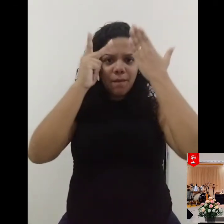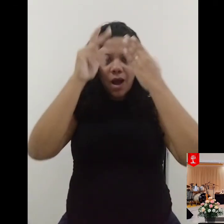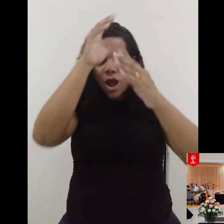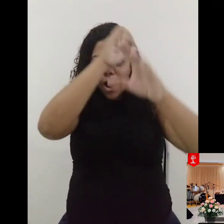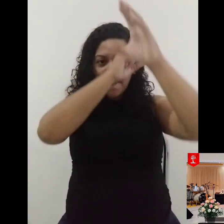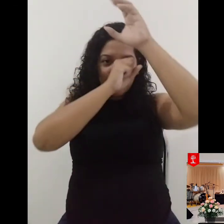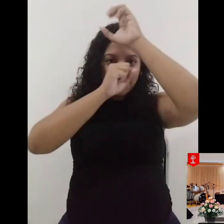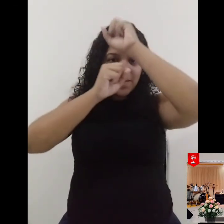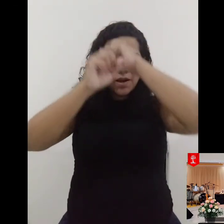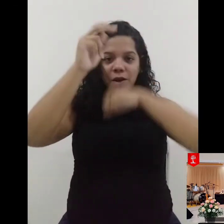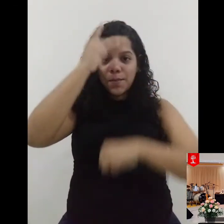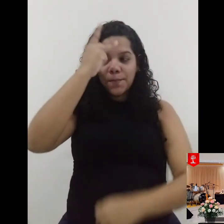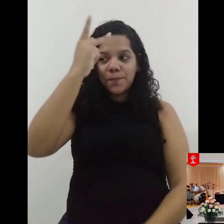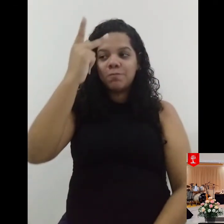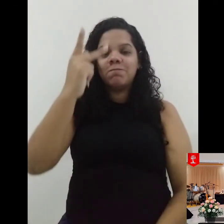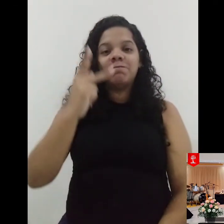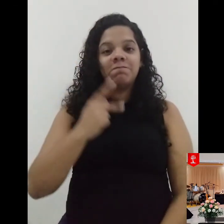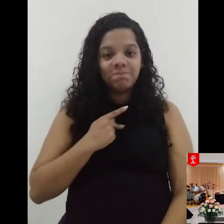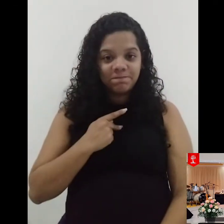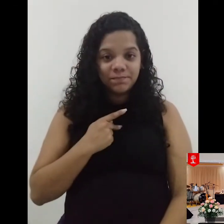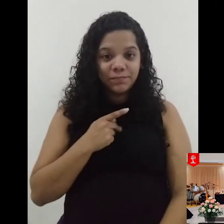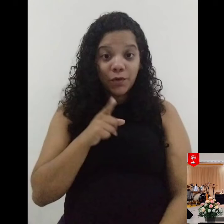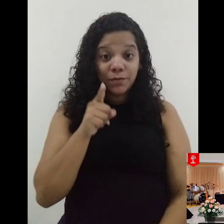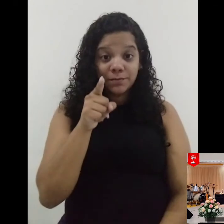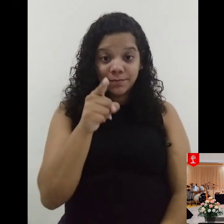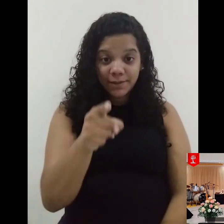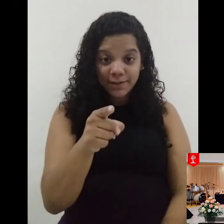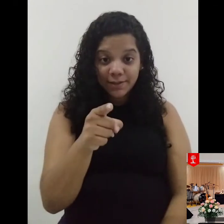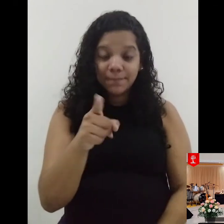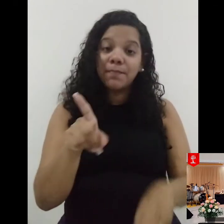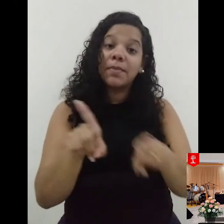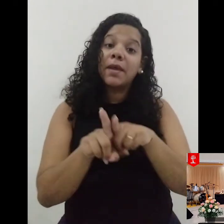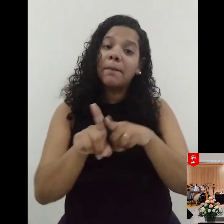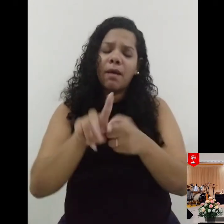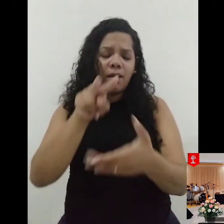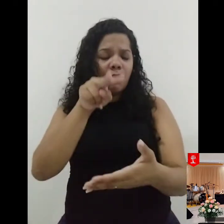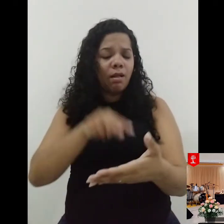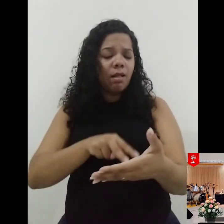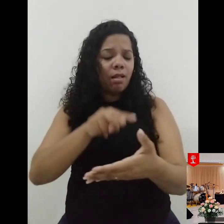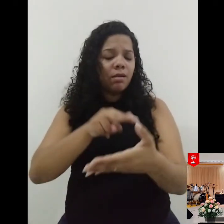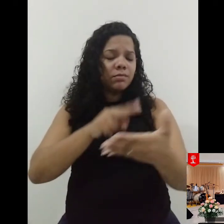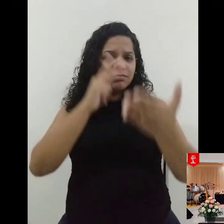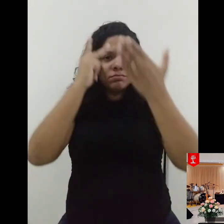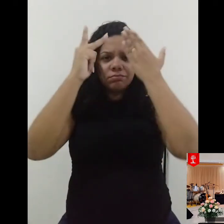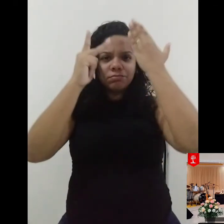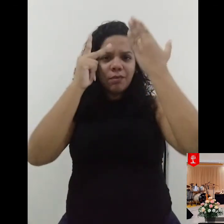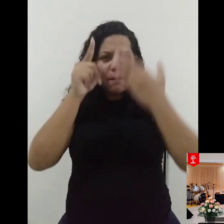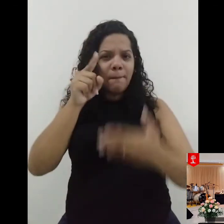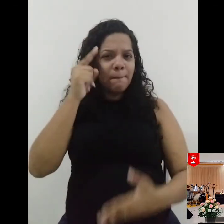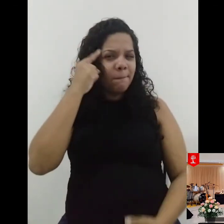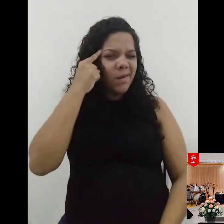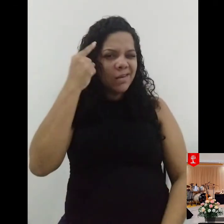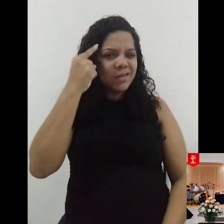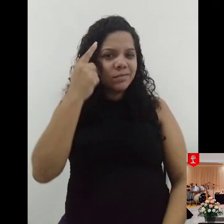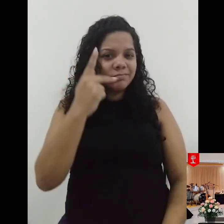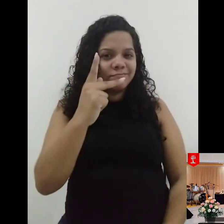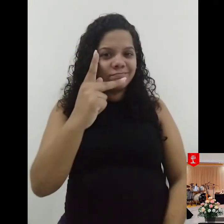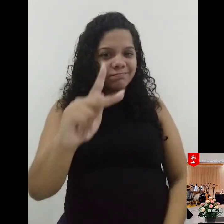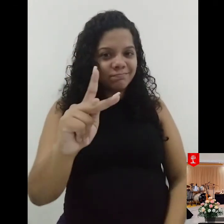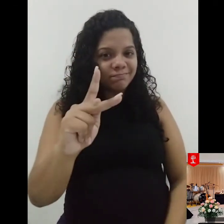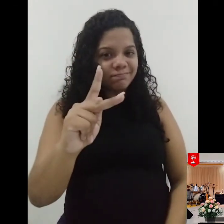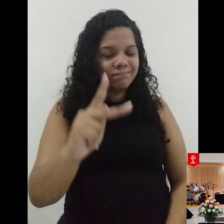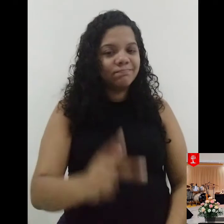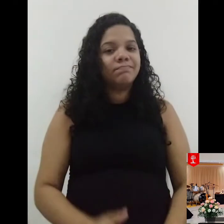Entre tantas outras lições, eu aprendo que eu preciso me apresentar a Deus com